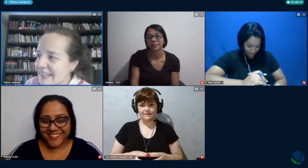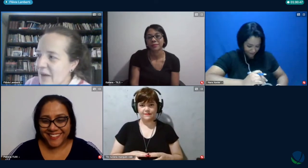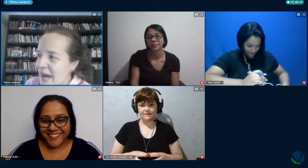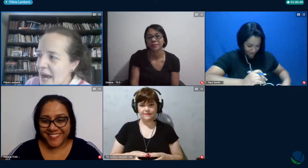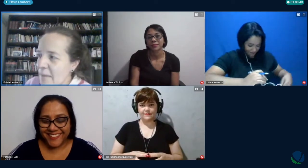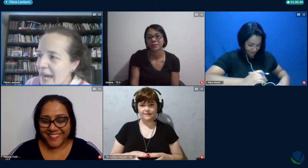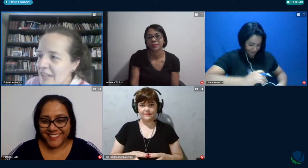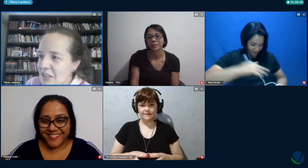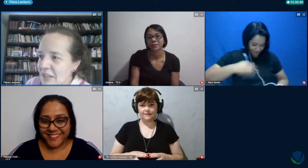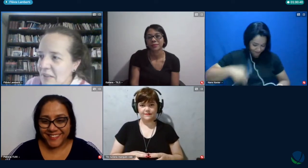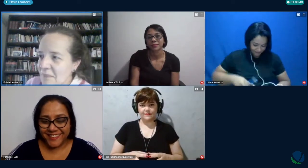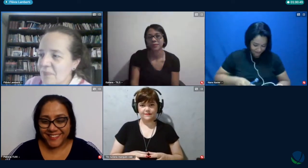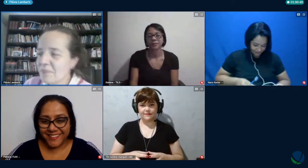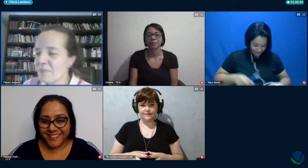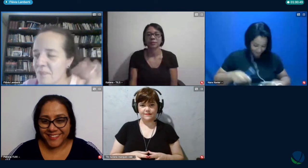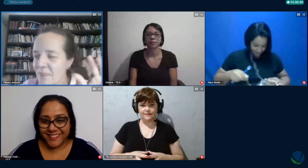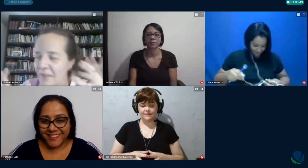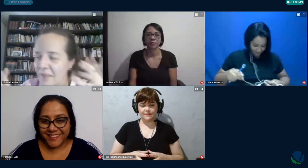Então, a parte...